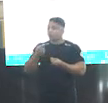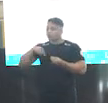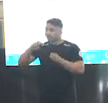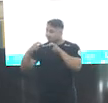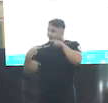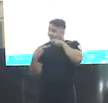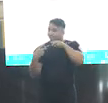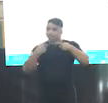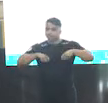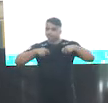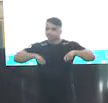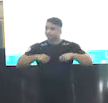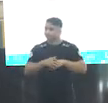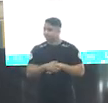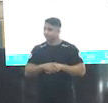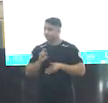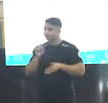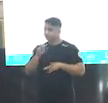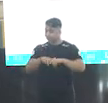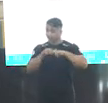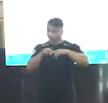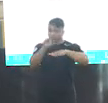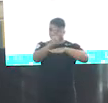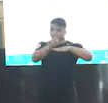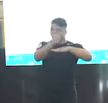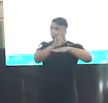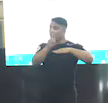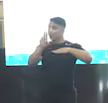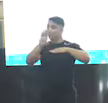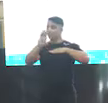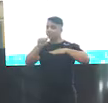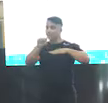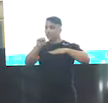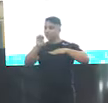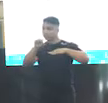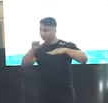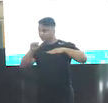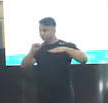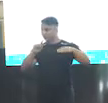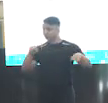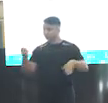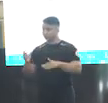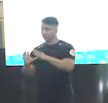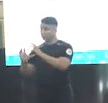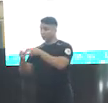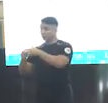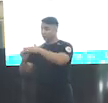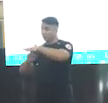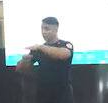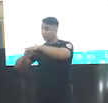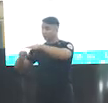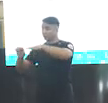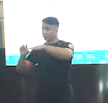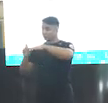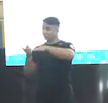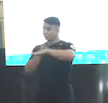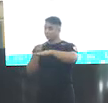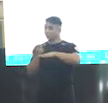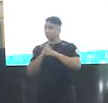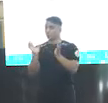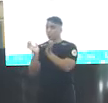a energia de vocês. Então, todo mundo aqui sabe que existem dois grupos na química muito importantes, ácido e